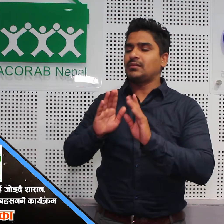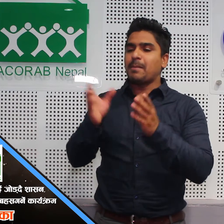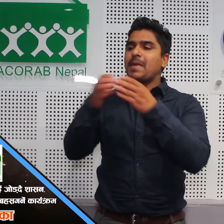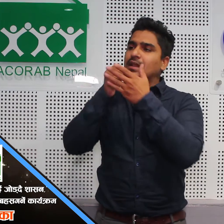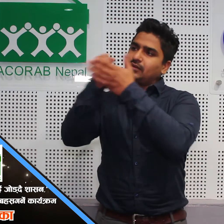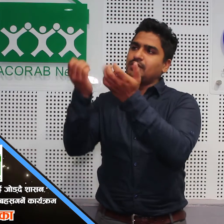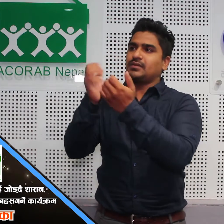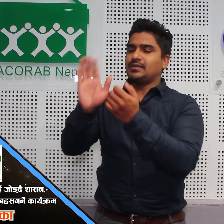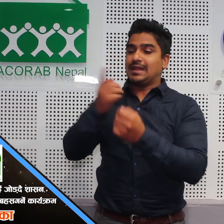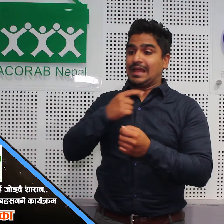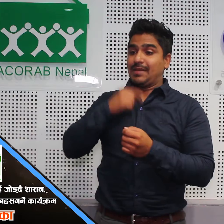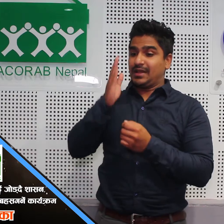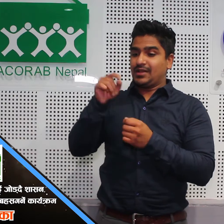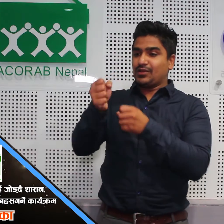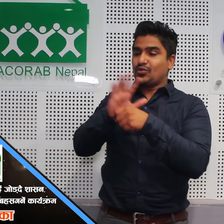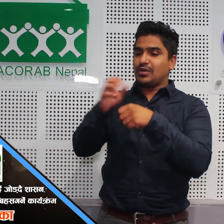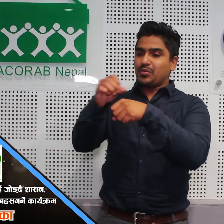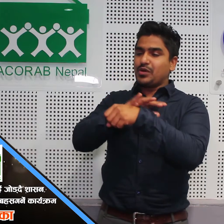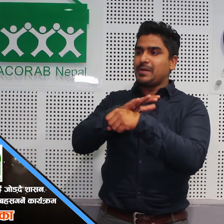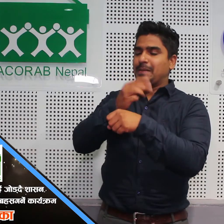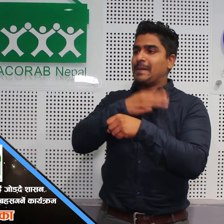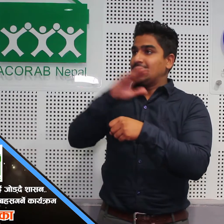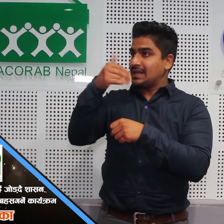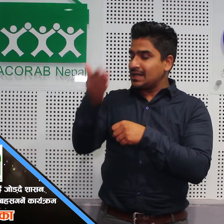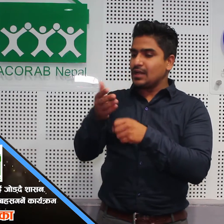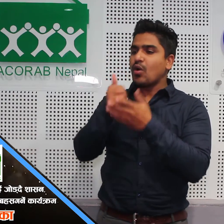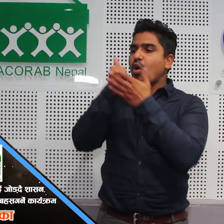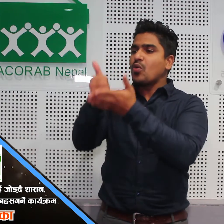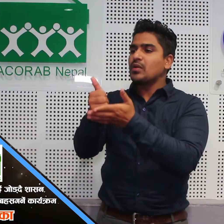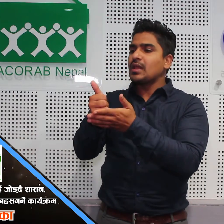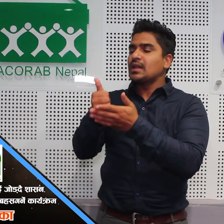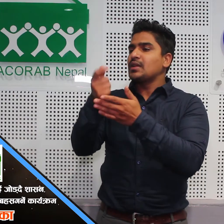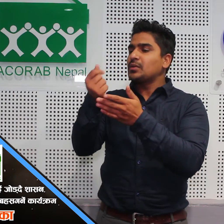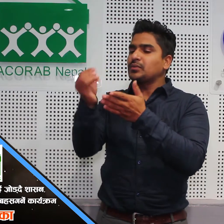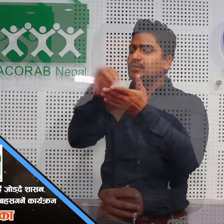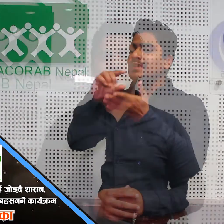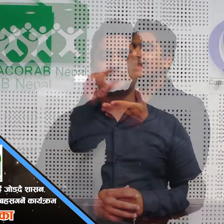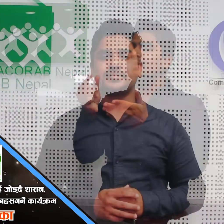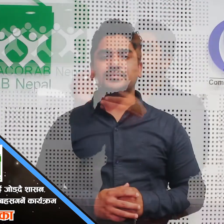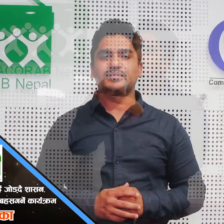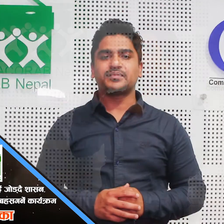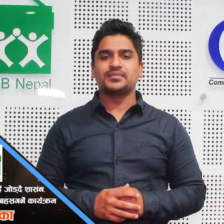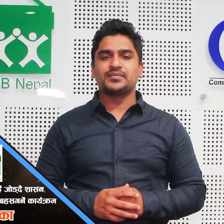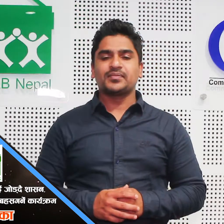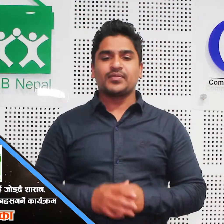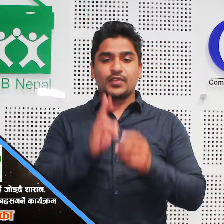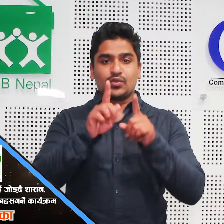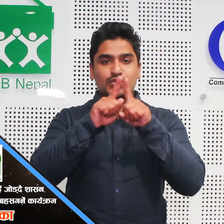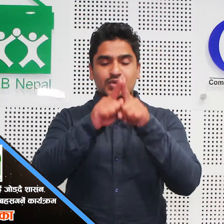सघाउँछ। हामीले अहिले कोरोना प्रभावित व्यवसायीलाई अनुदान र सहुलियत पूर्ण ऋणको व्यवस्था गरेका छौँ। साथै कृषि